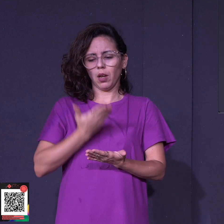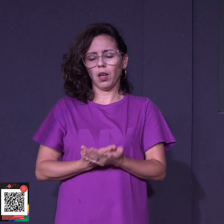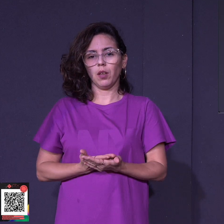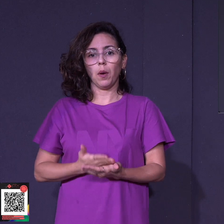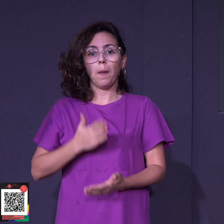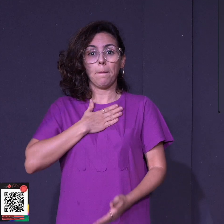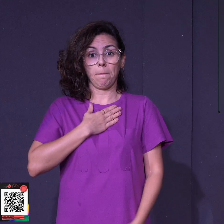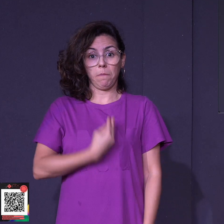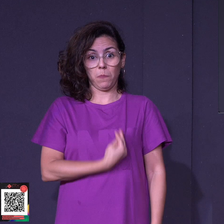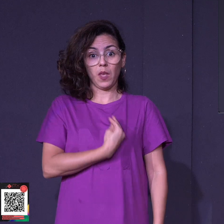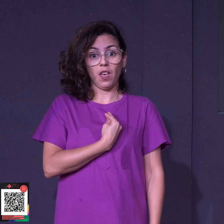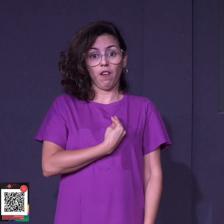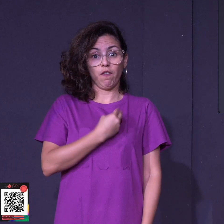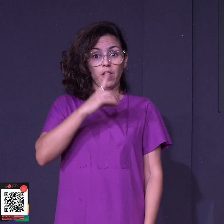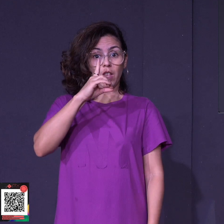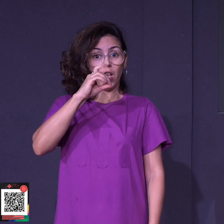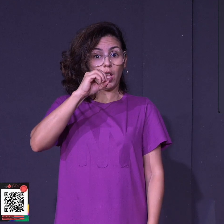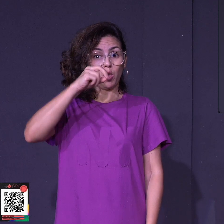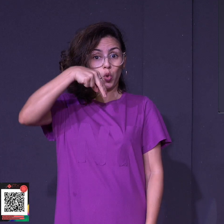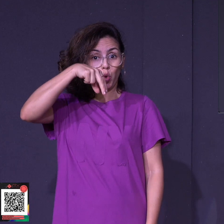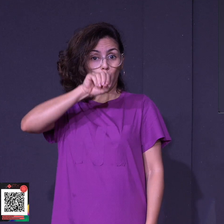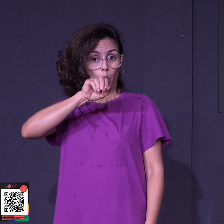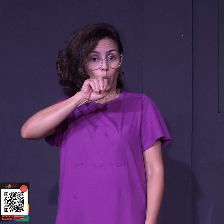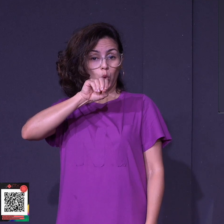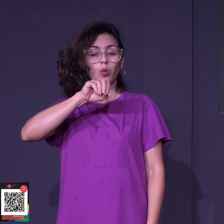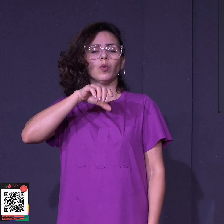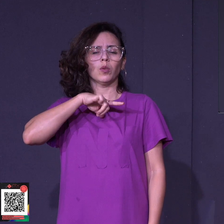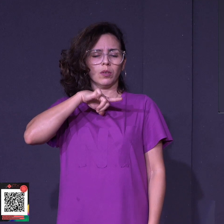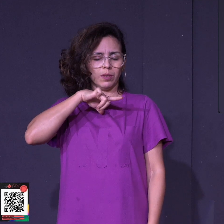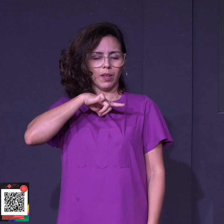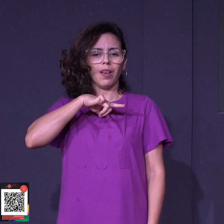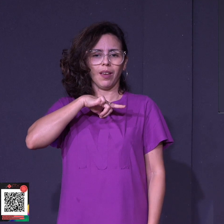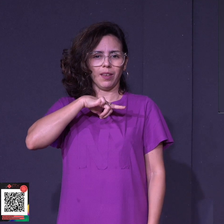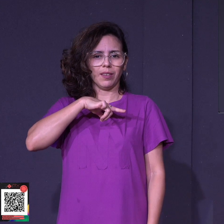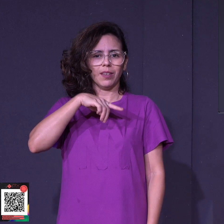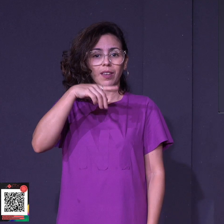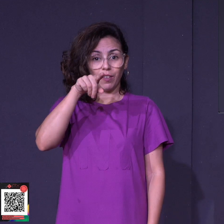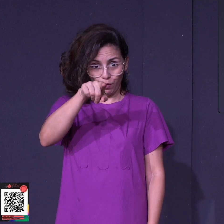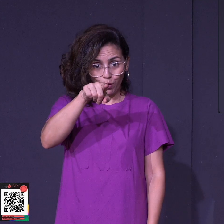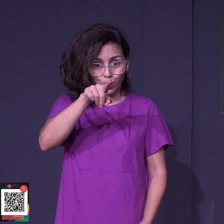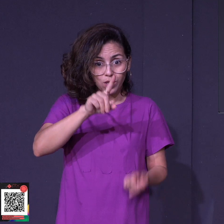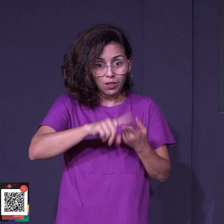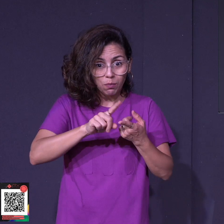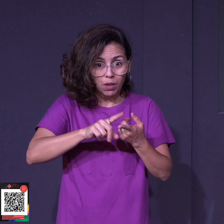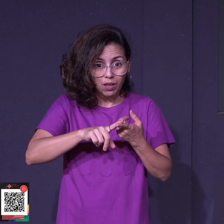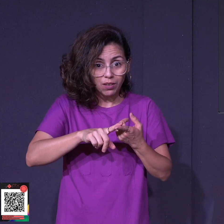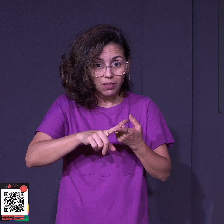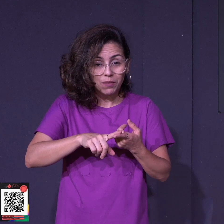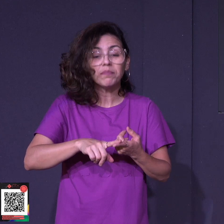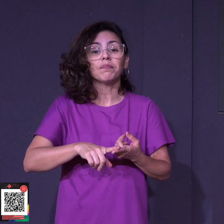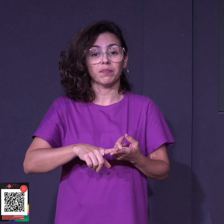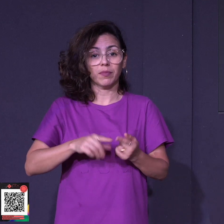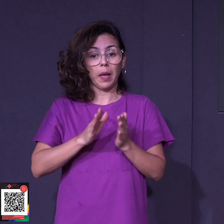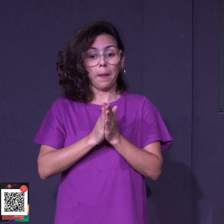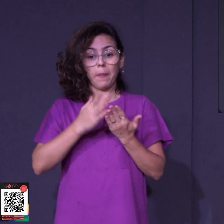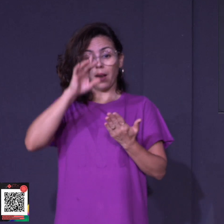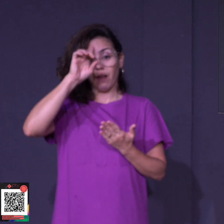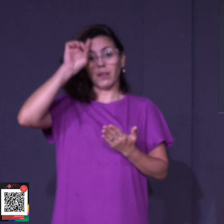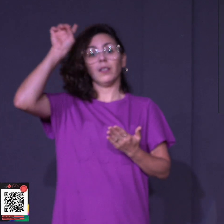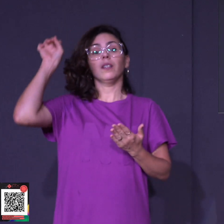acaso? Ele me conhecia quando não era nenhum feto no ventre da minha mãe, é o que diz a palavra dele, e eu vivo por